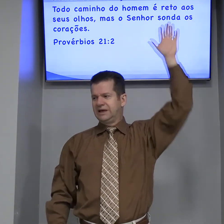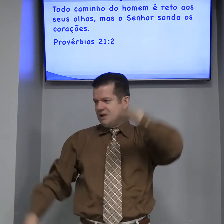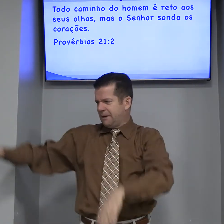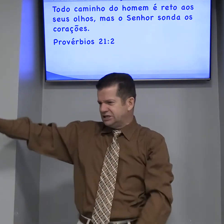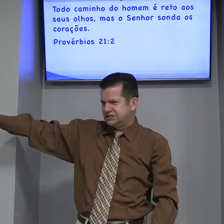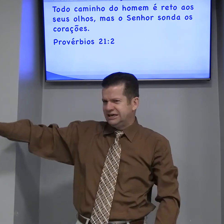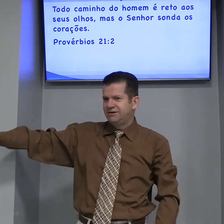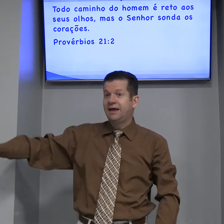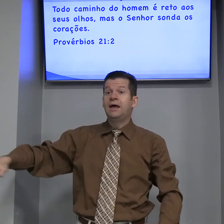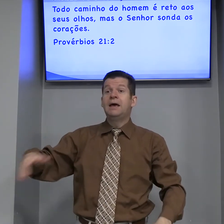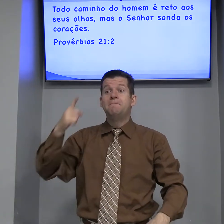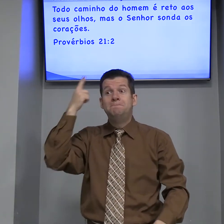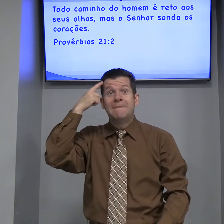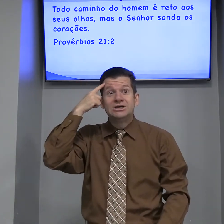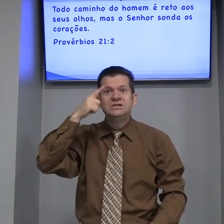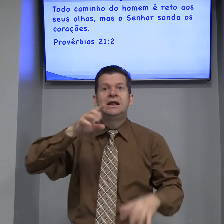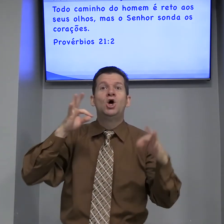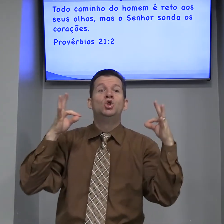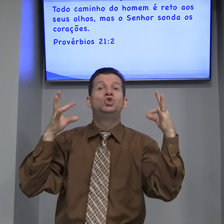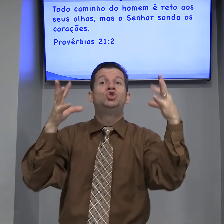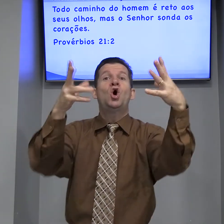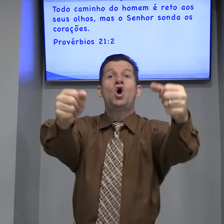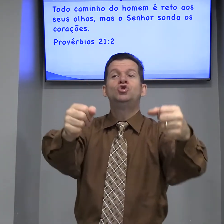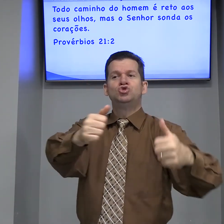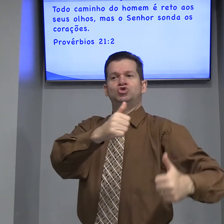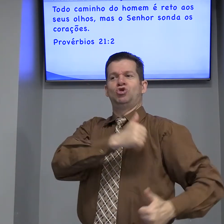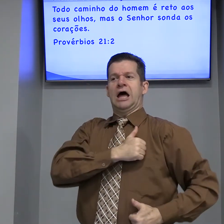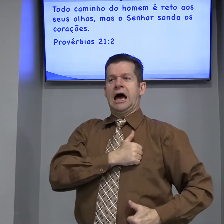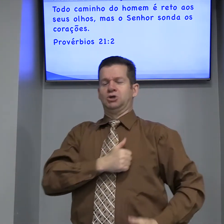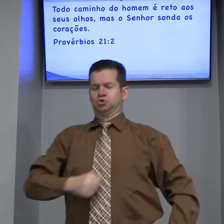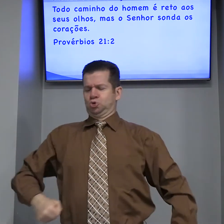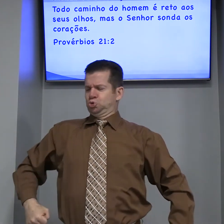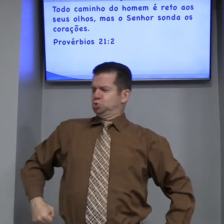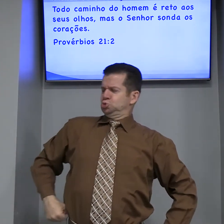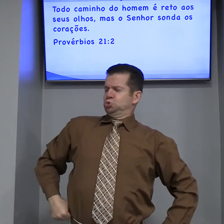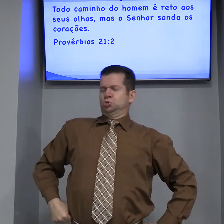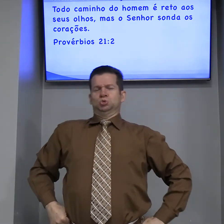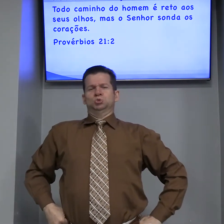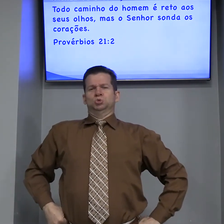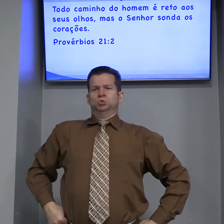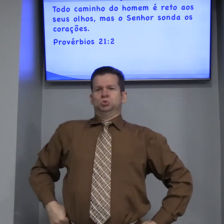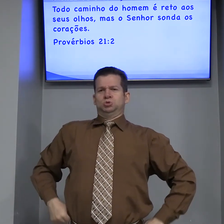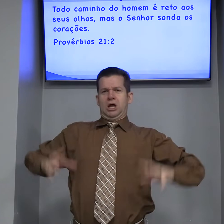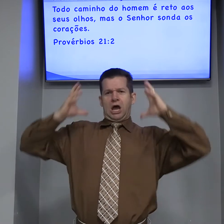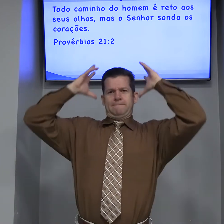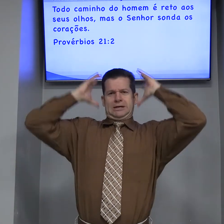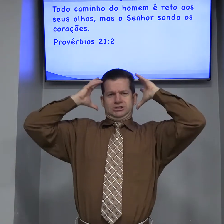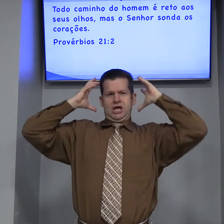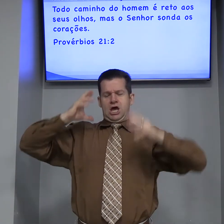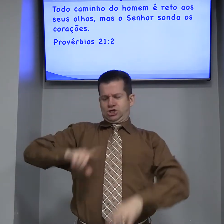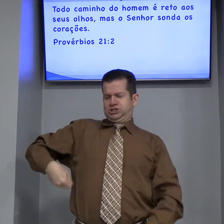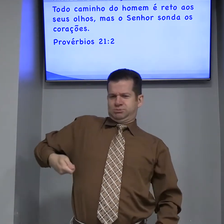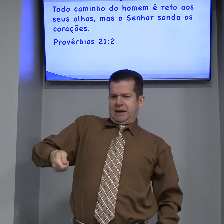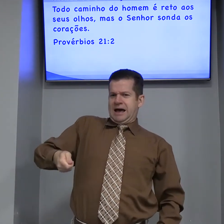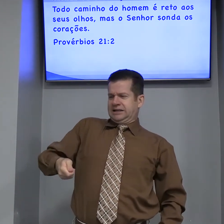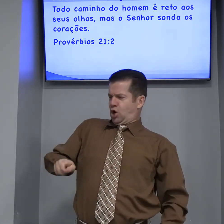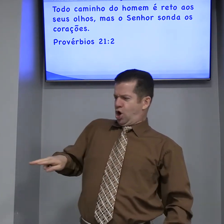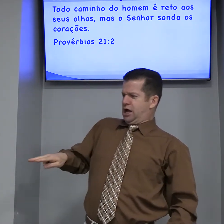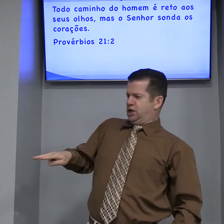Aquele baixinho, né? Imagina, todos os soldados, né? Capacete, espada, olhando